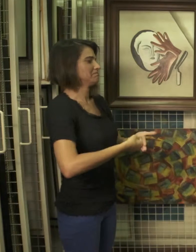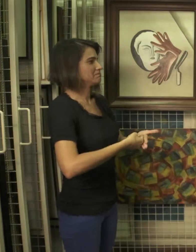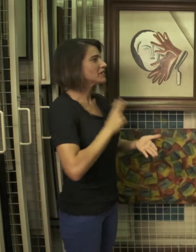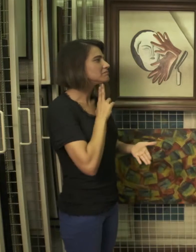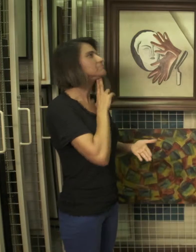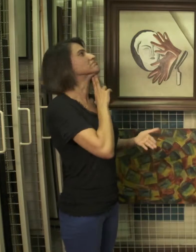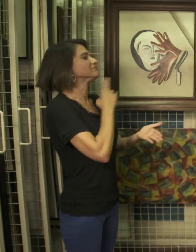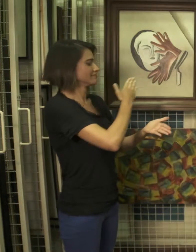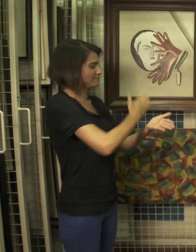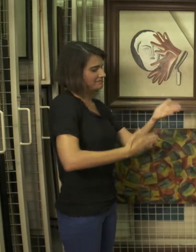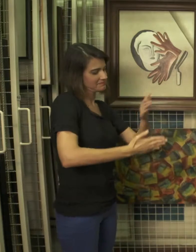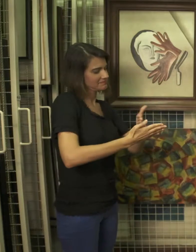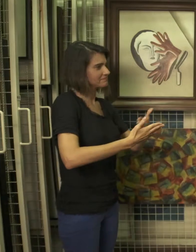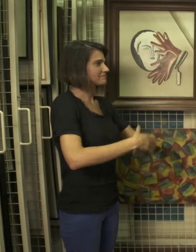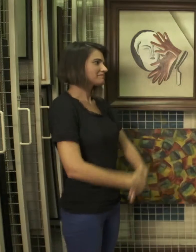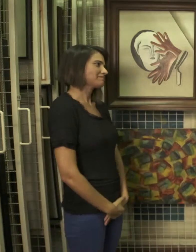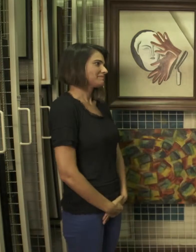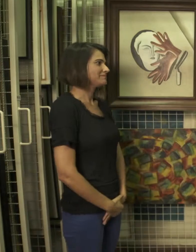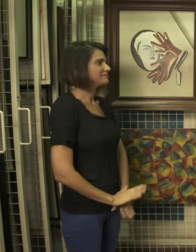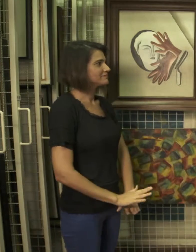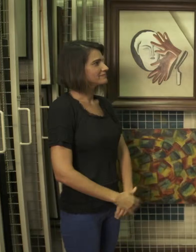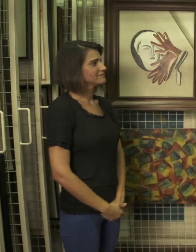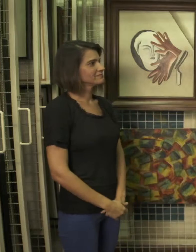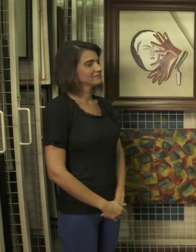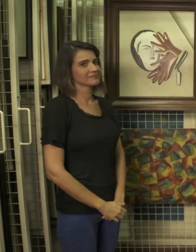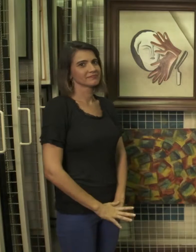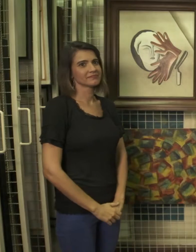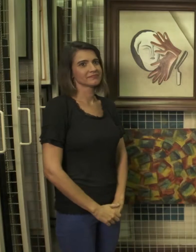mãos Com a língua de sinais Então esse corte Das mãos Traz a ideia De suicídio